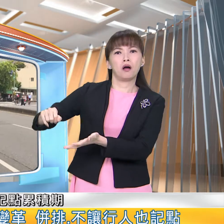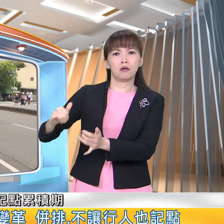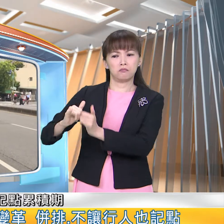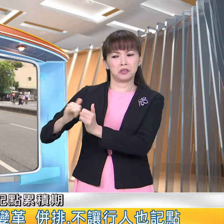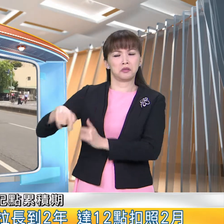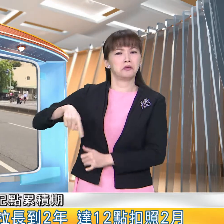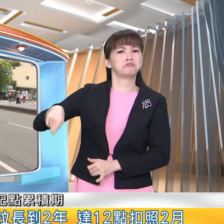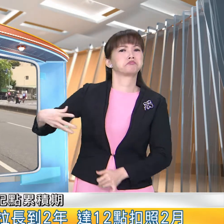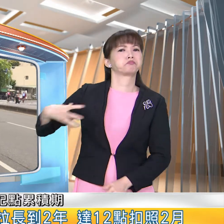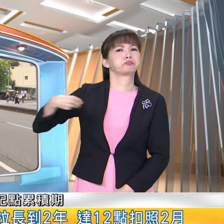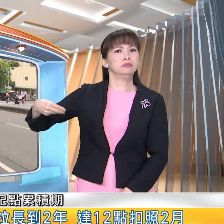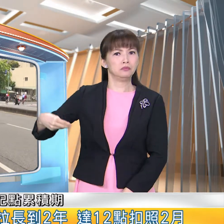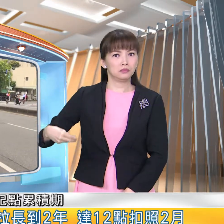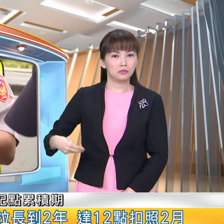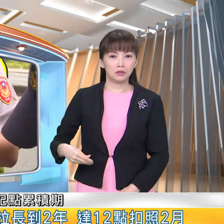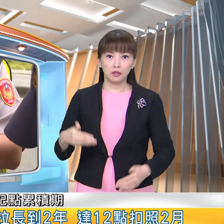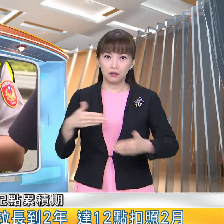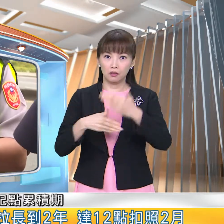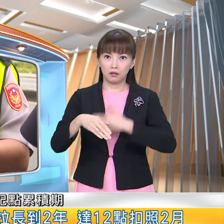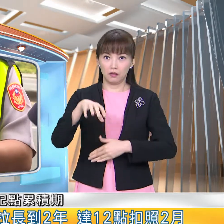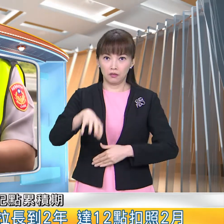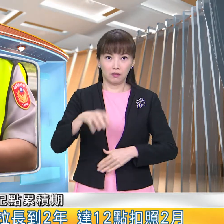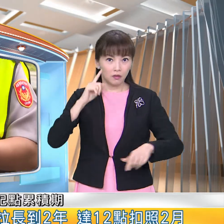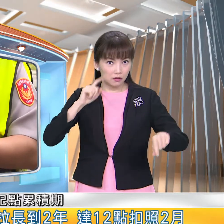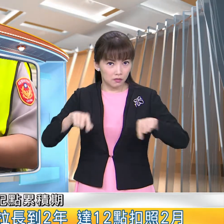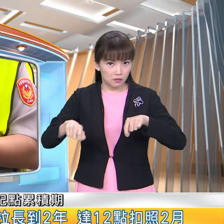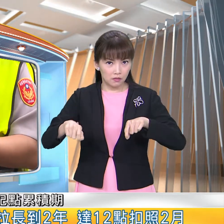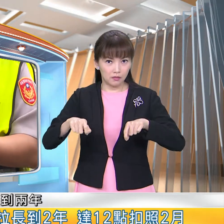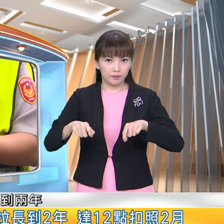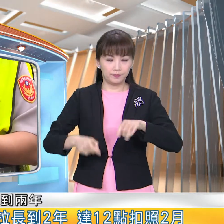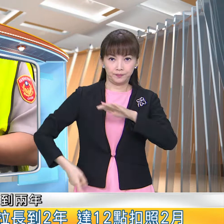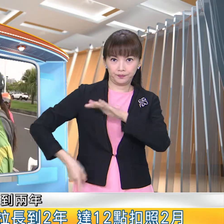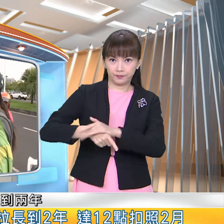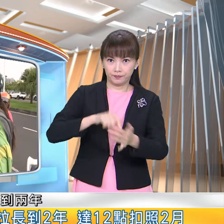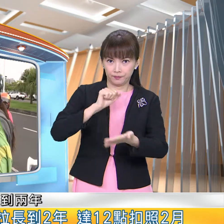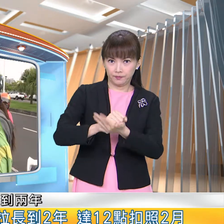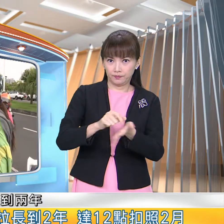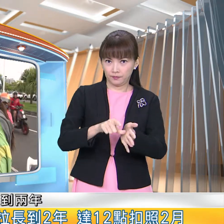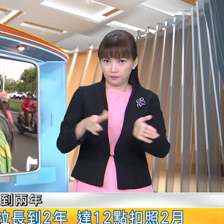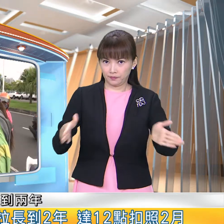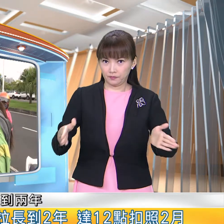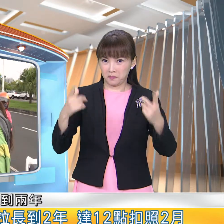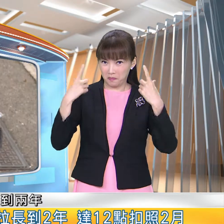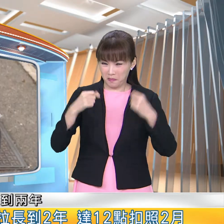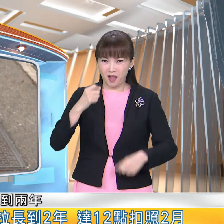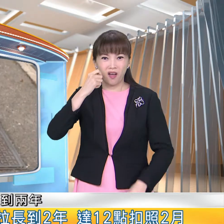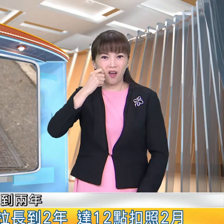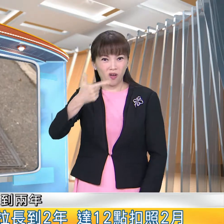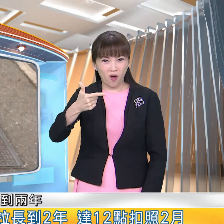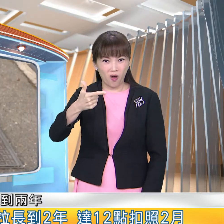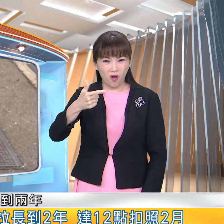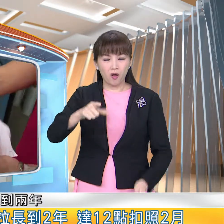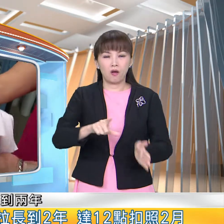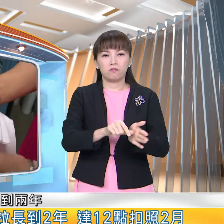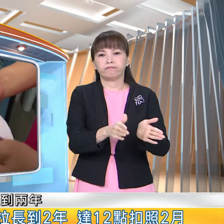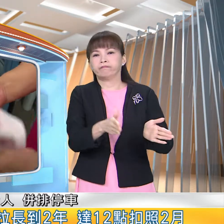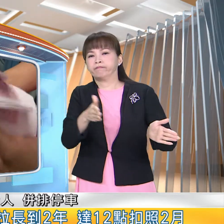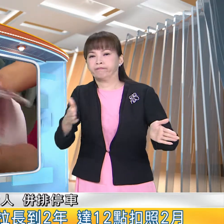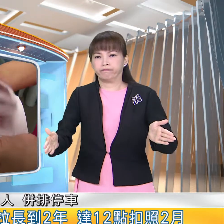部研议，记点累积期从六个月拉长到两年，未来